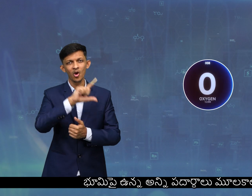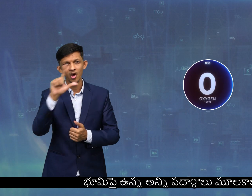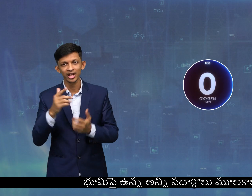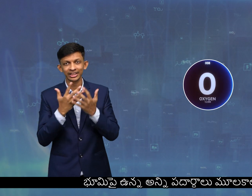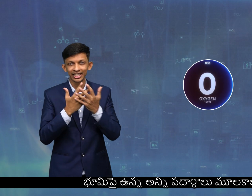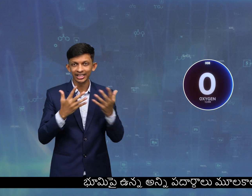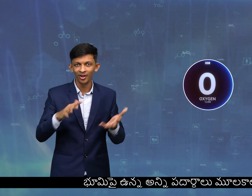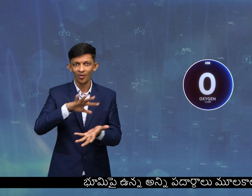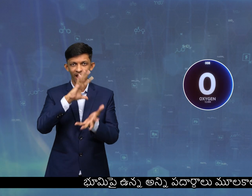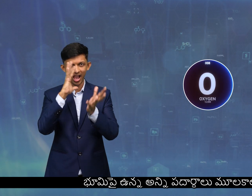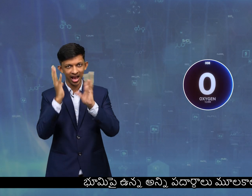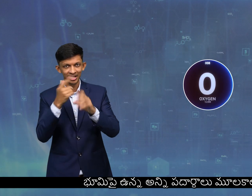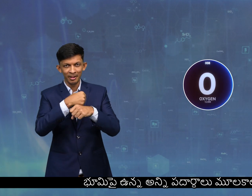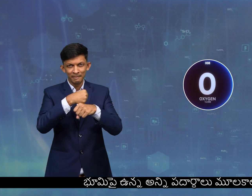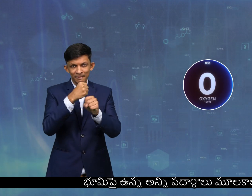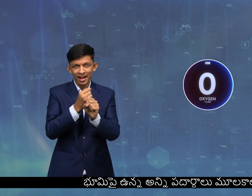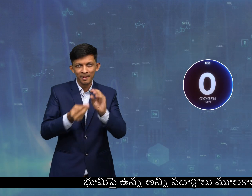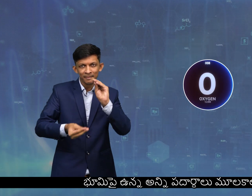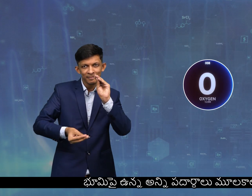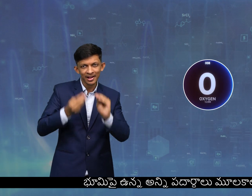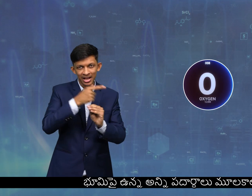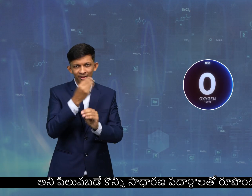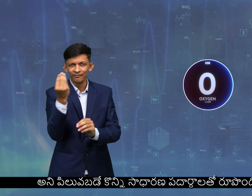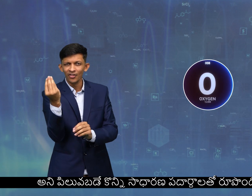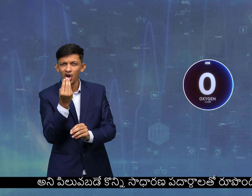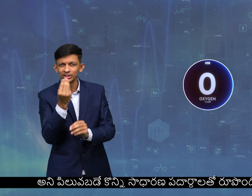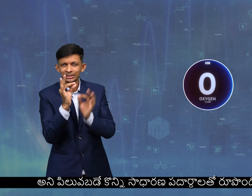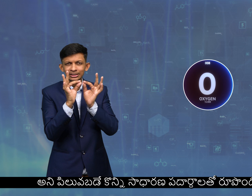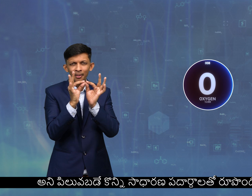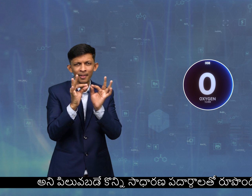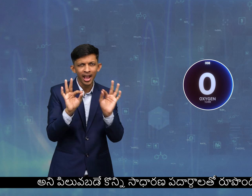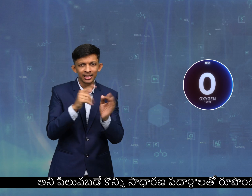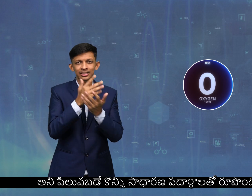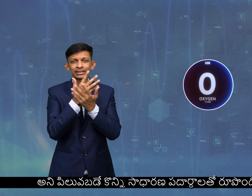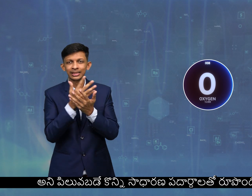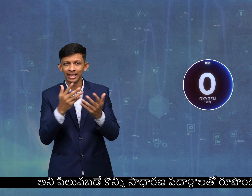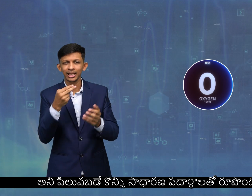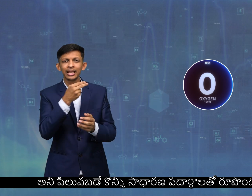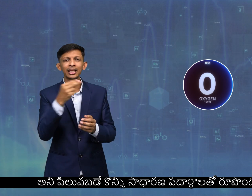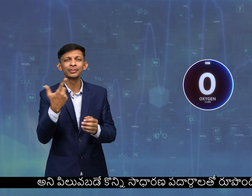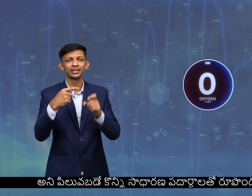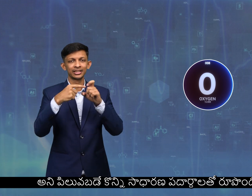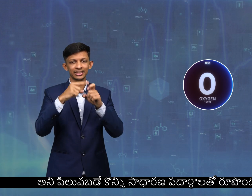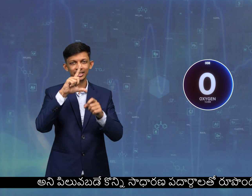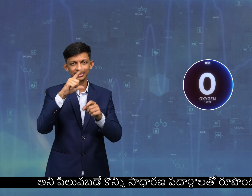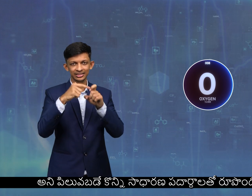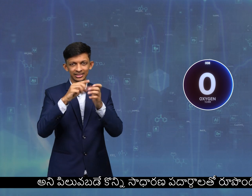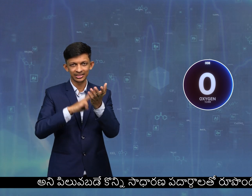భూమిపై ఉన్న అన్ని పదార్థాలు మూలకాలు అని పిలువబడే కొన్ని సాధారణ